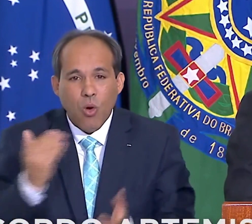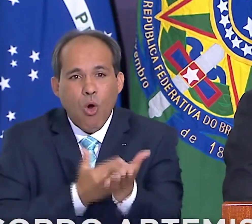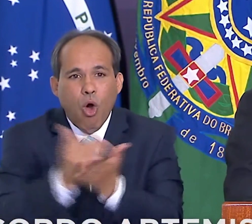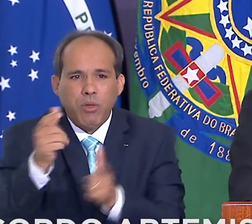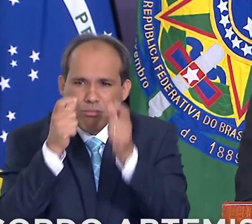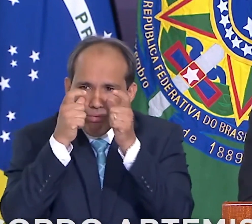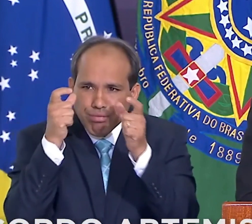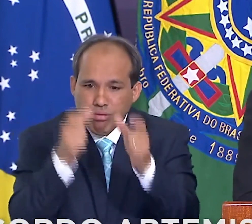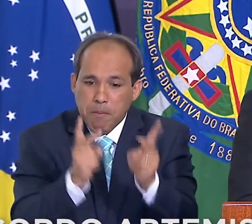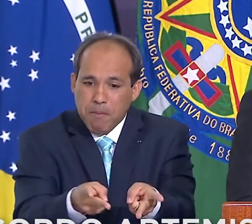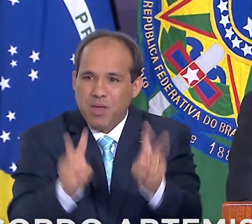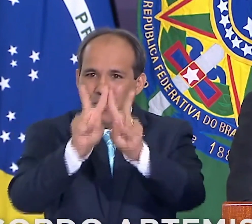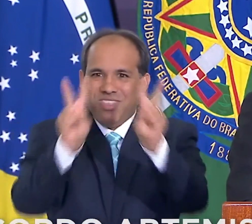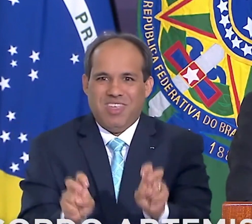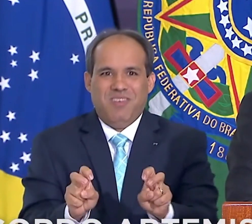interessar por isso,